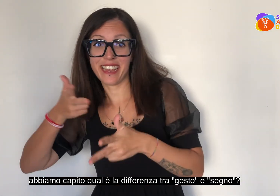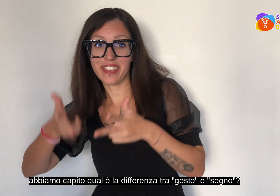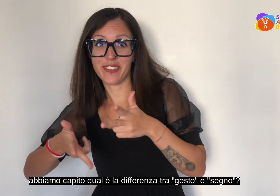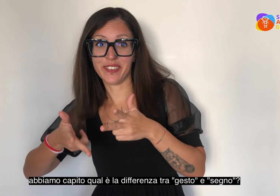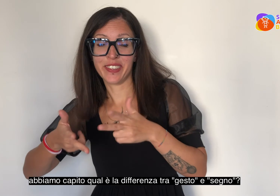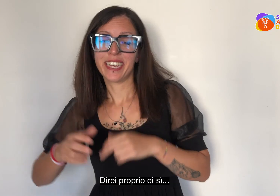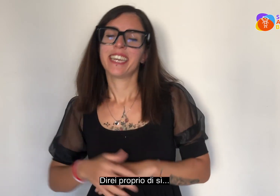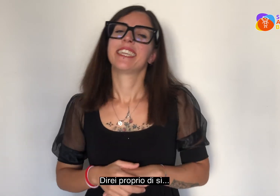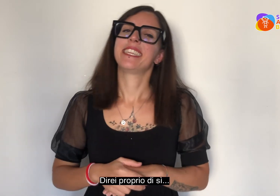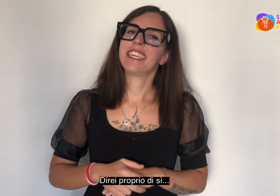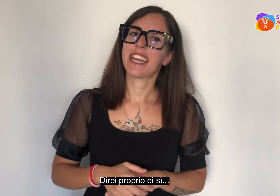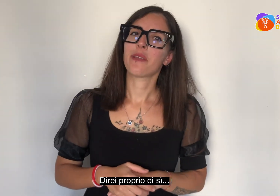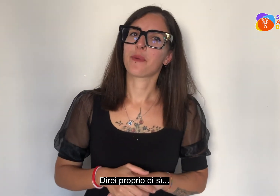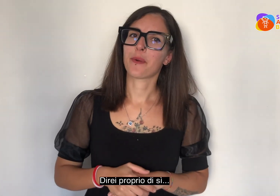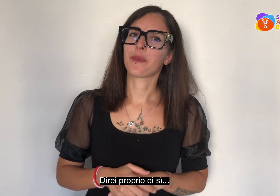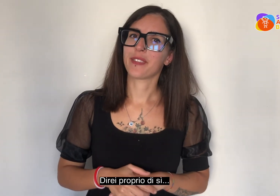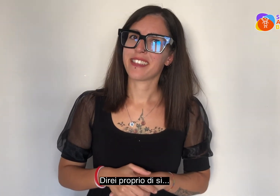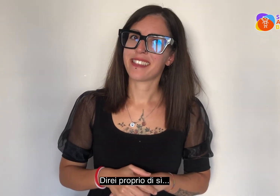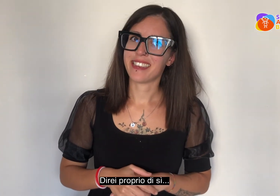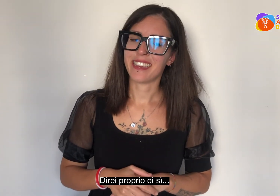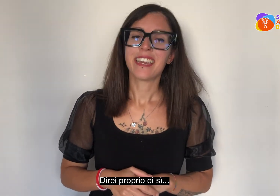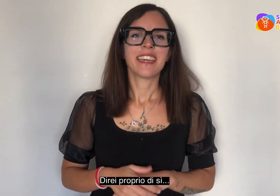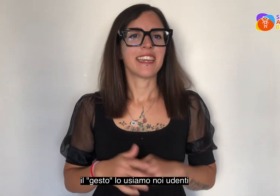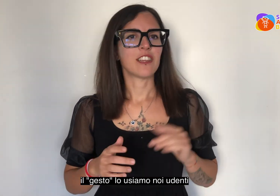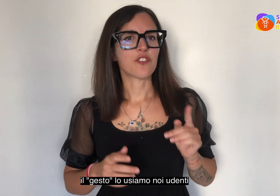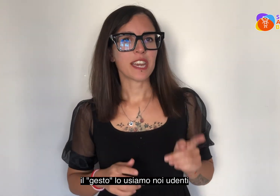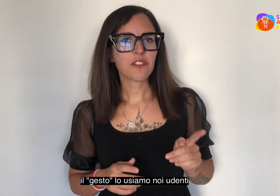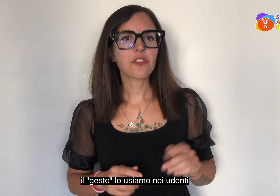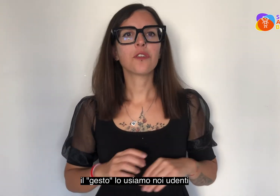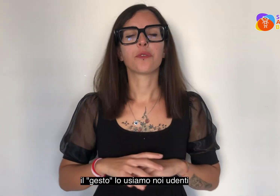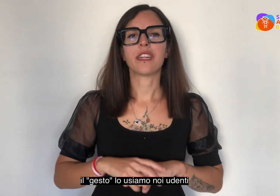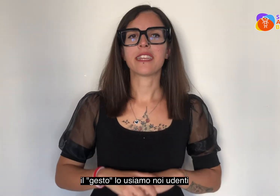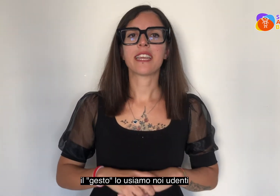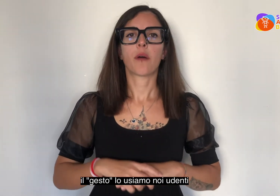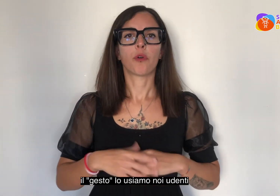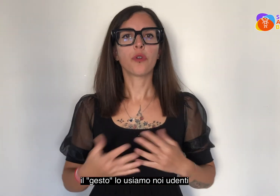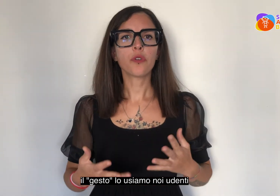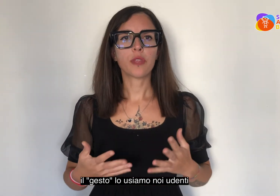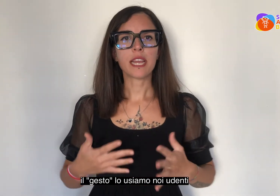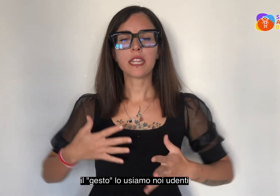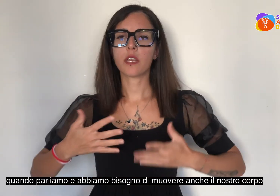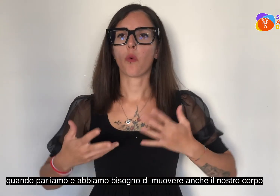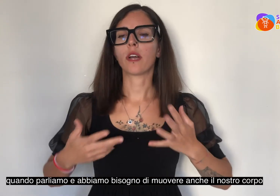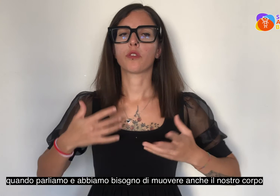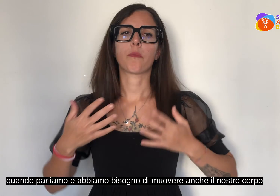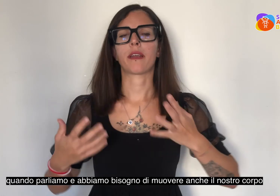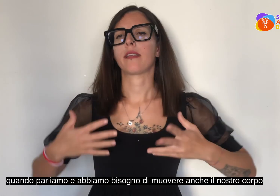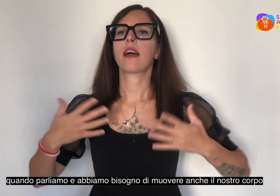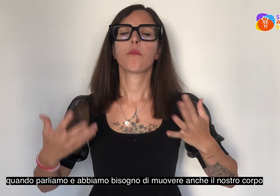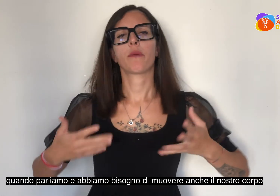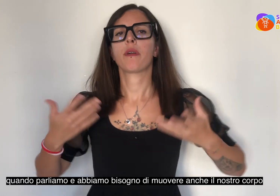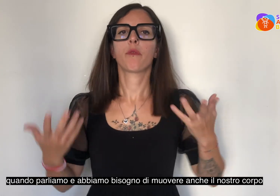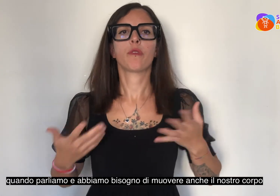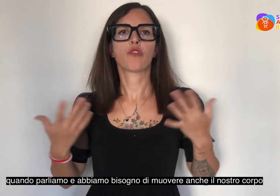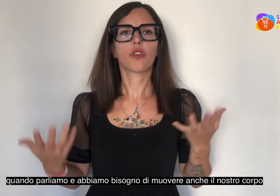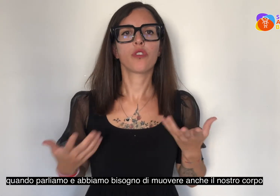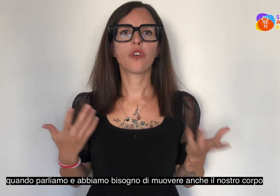segno? Direi proprio di sì. Il gesto lo utilizziamo noi udenti quando parliamo e abbiamo bisogno